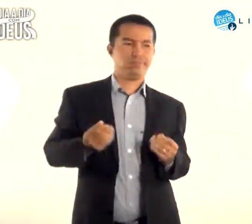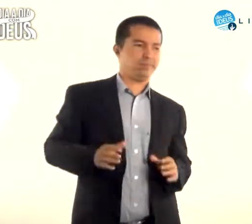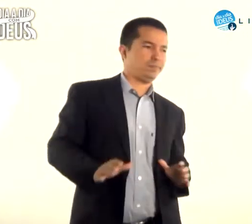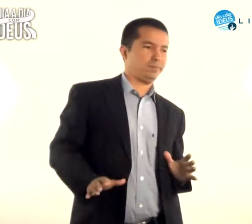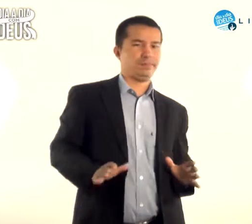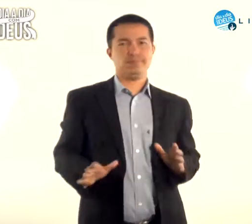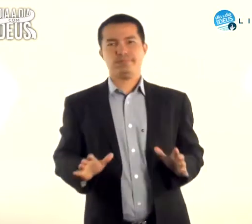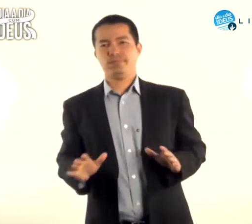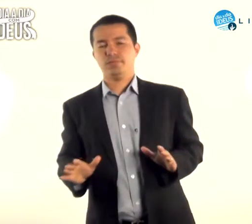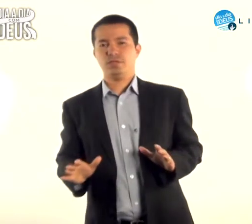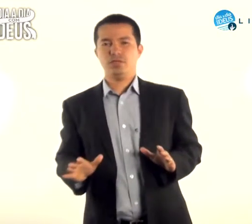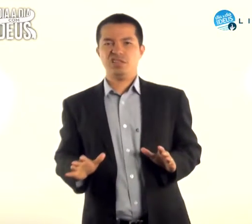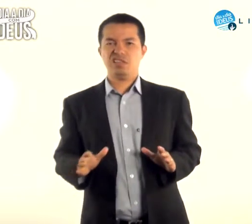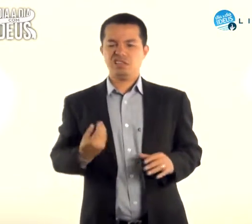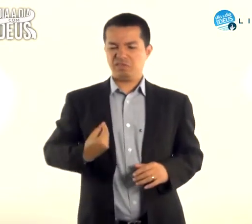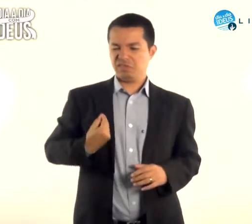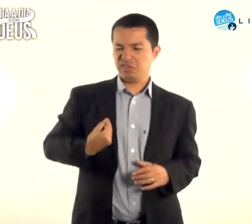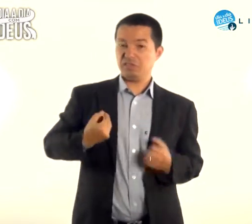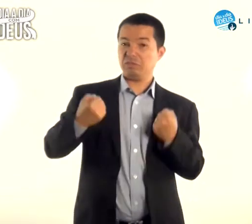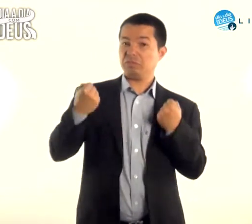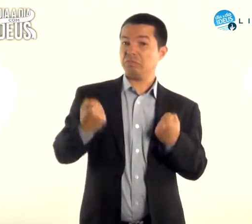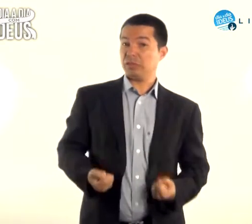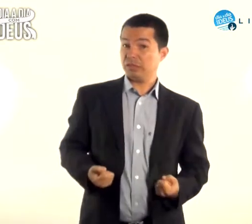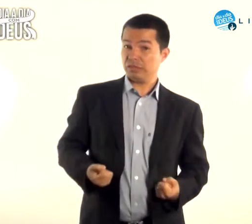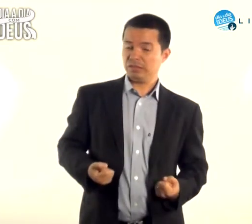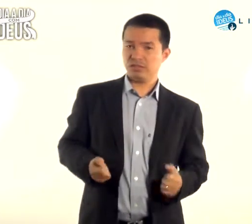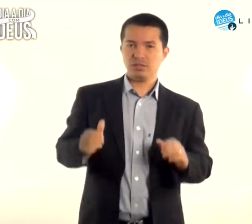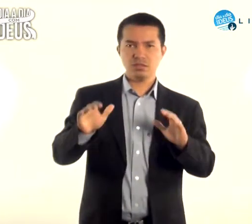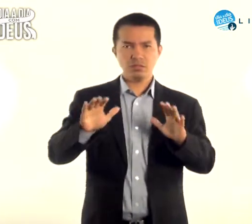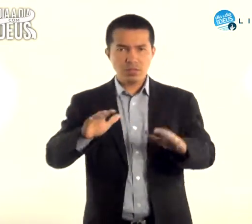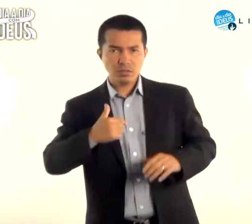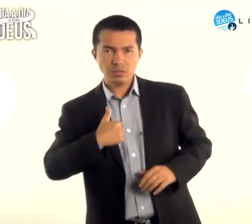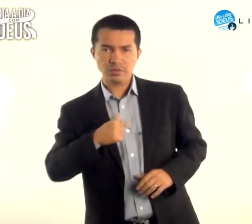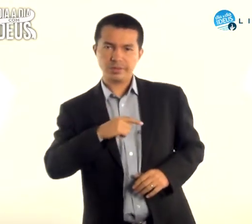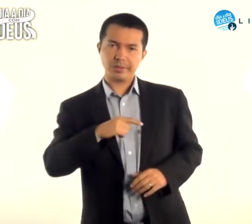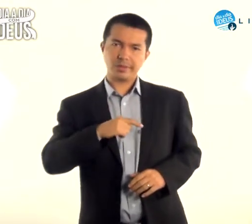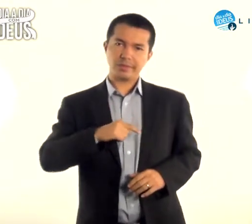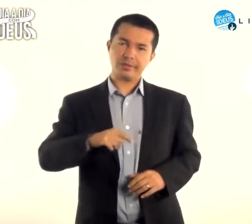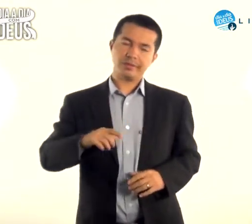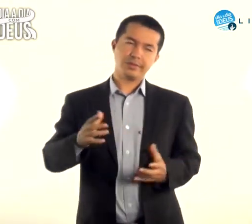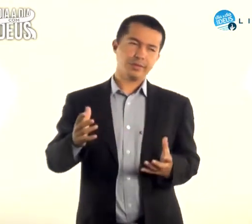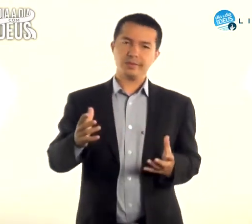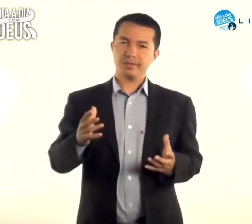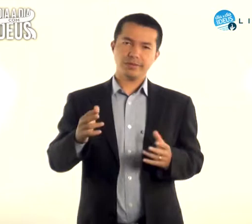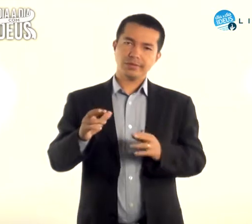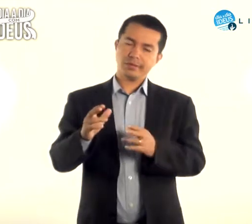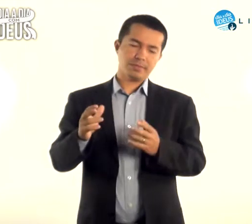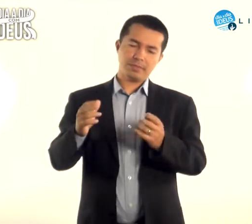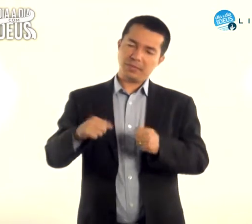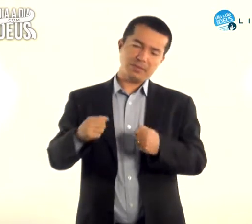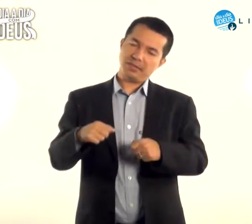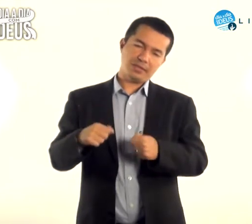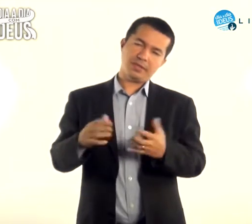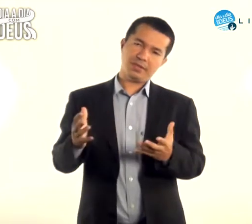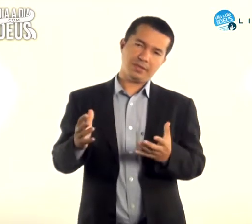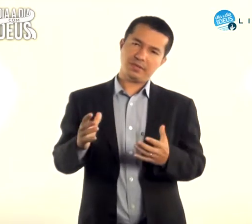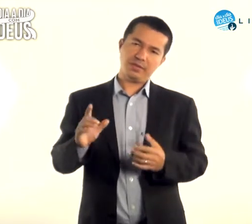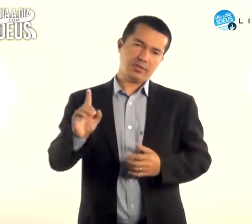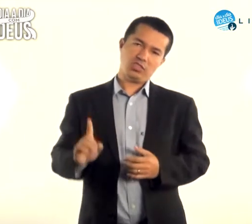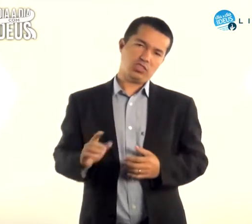tenho direito, eu mereço curtir a vida. E aí, a gente começa a aproveitar, ou